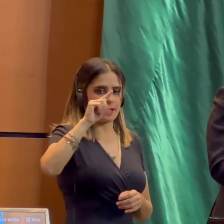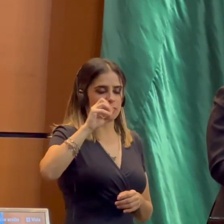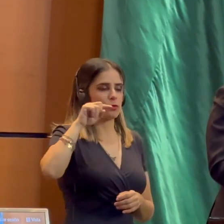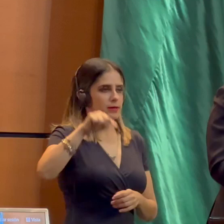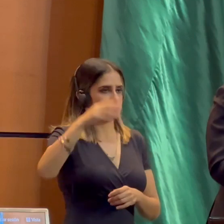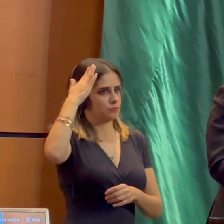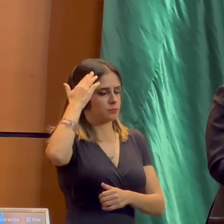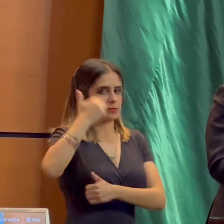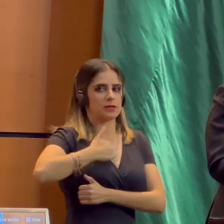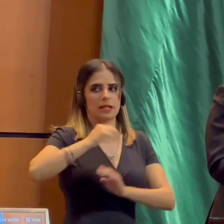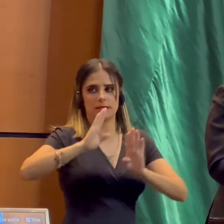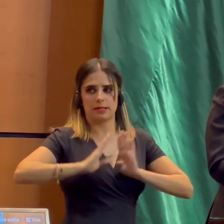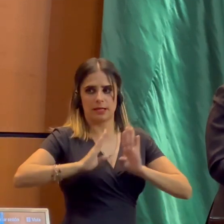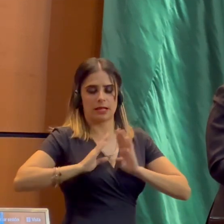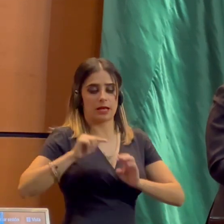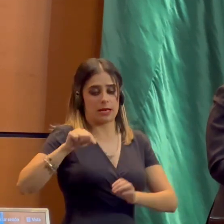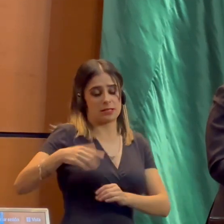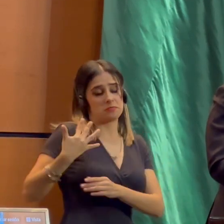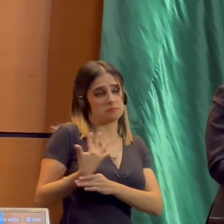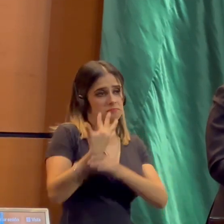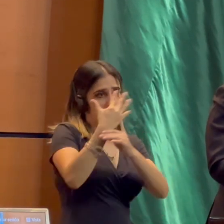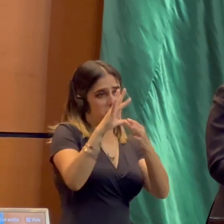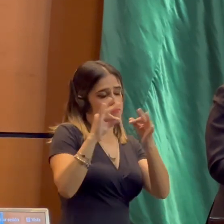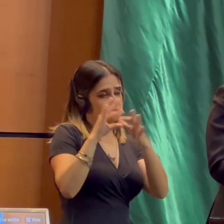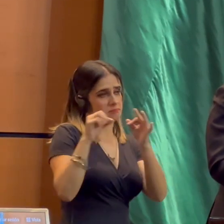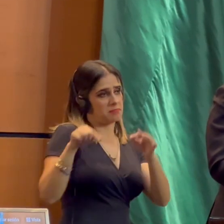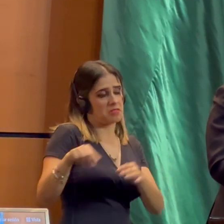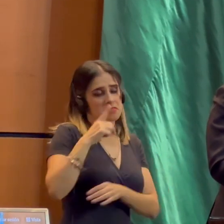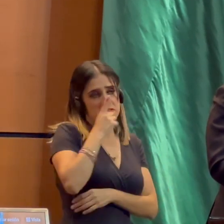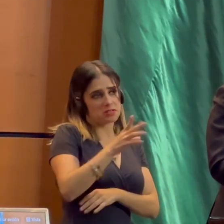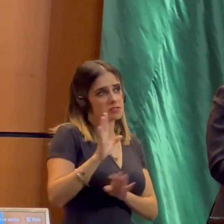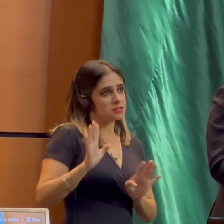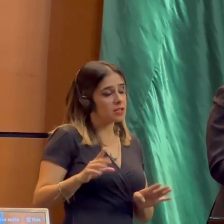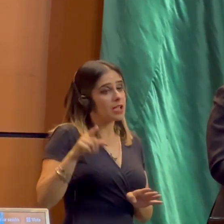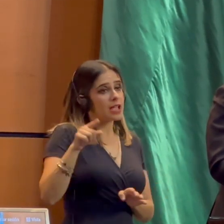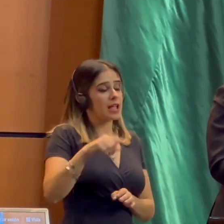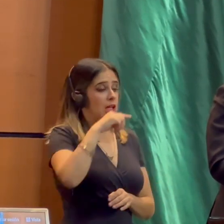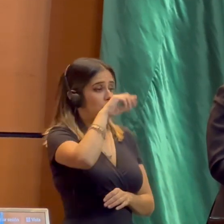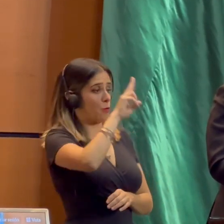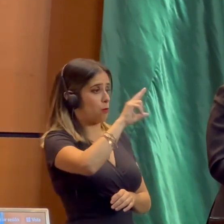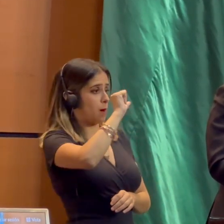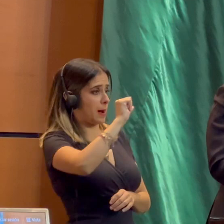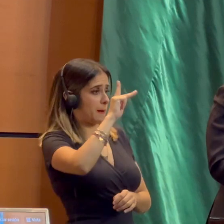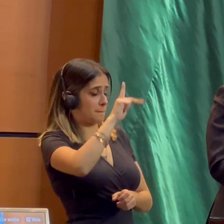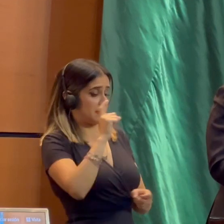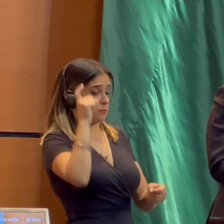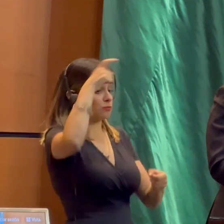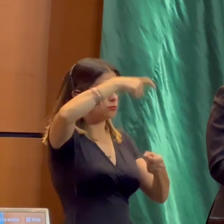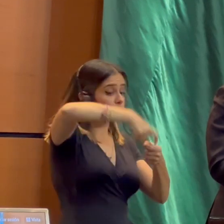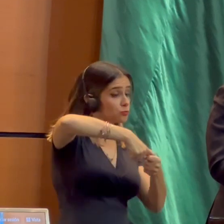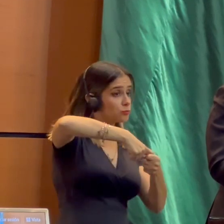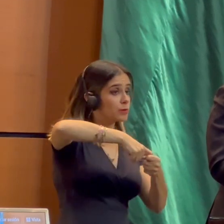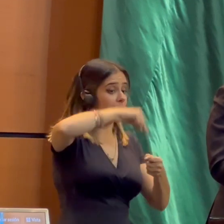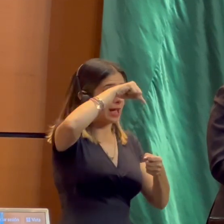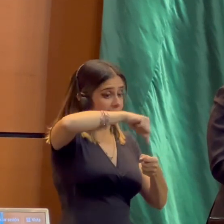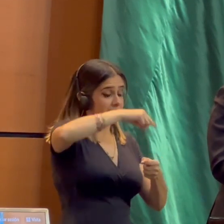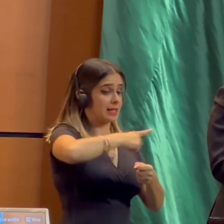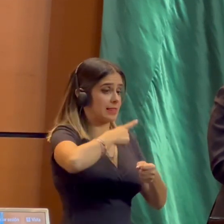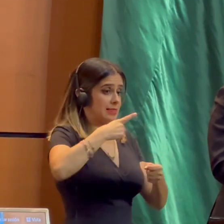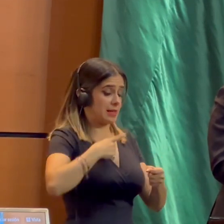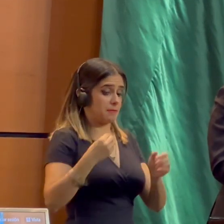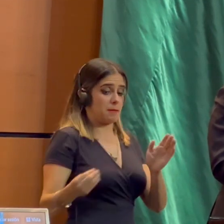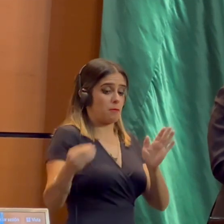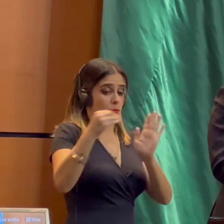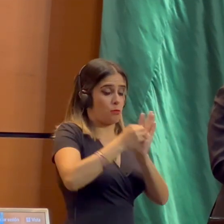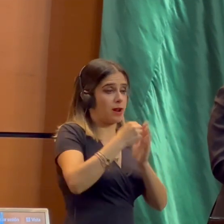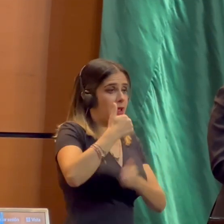ました。 UAP の記録が防衛省にあるかないか、防衛省の情報収集能